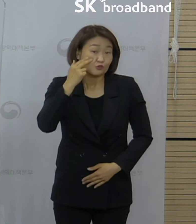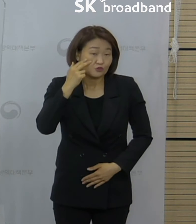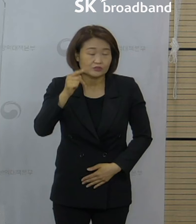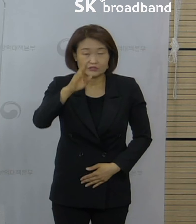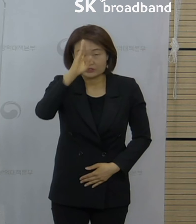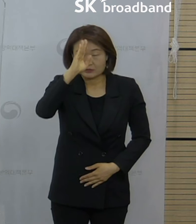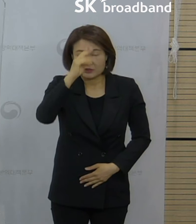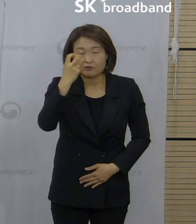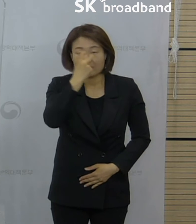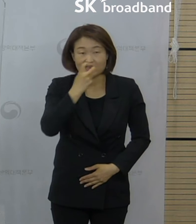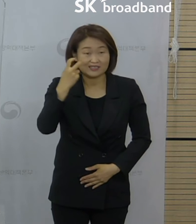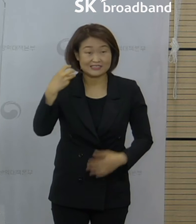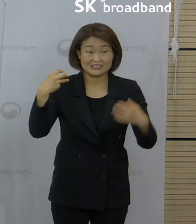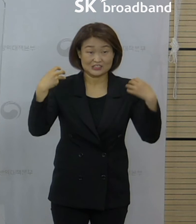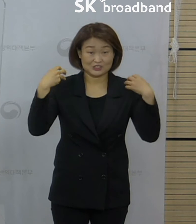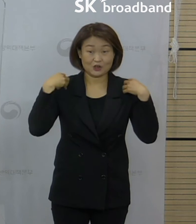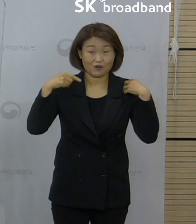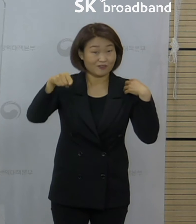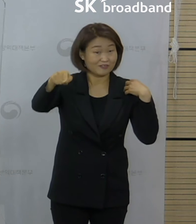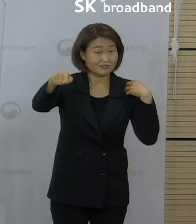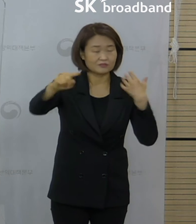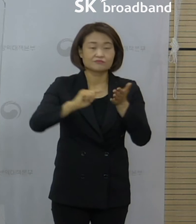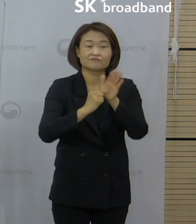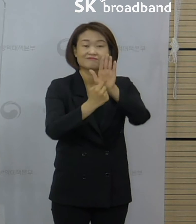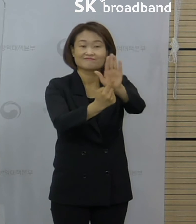이미 언론에 공표가 됐습니다만